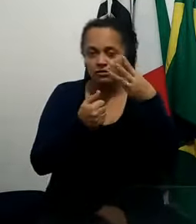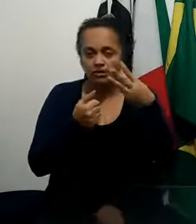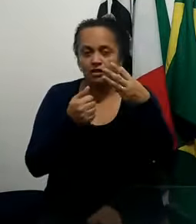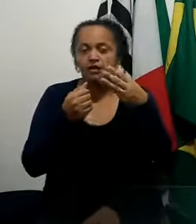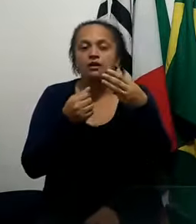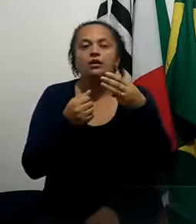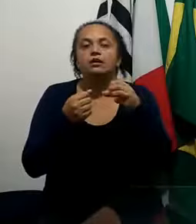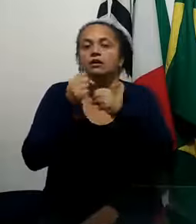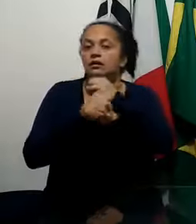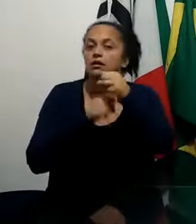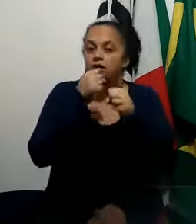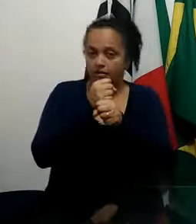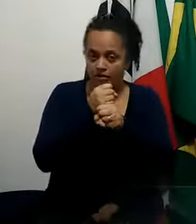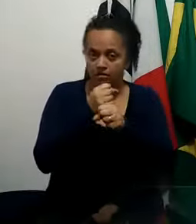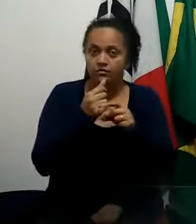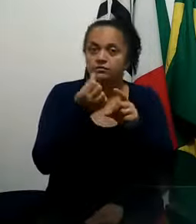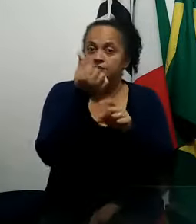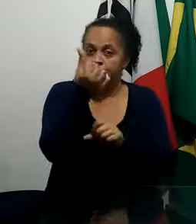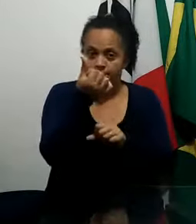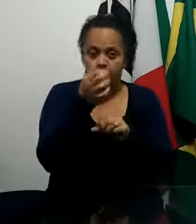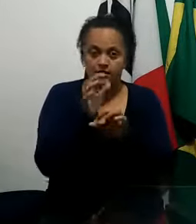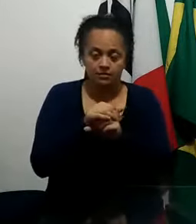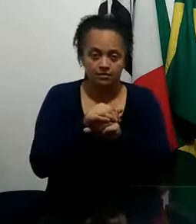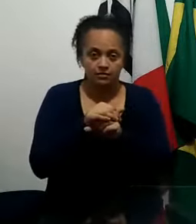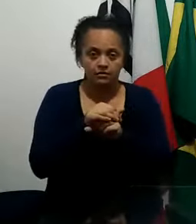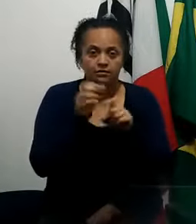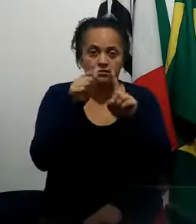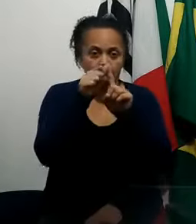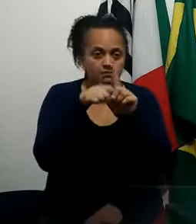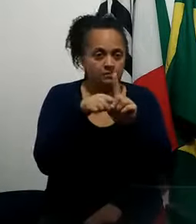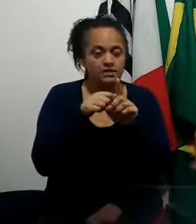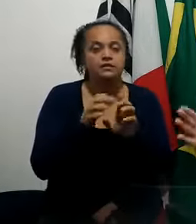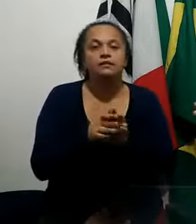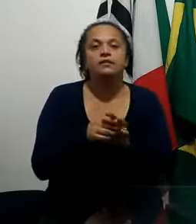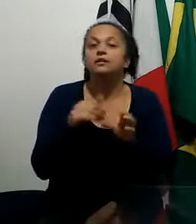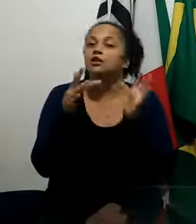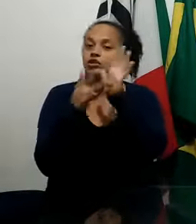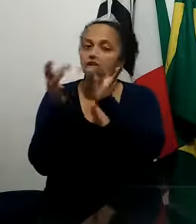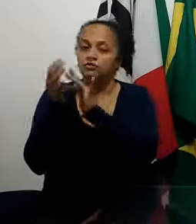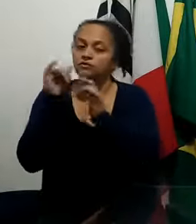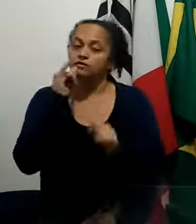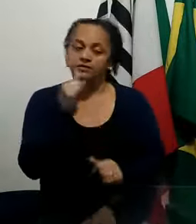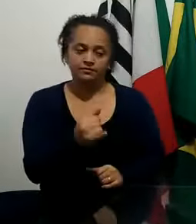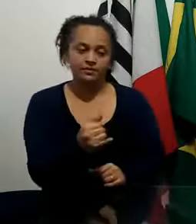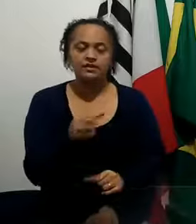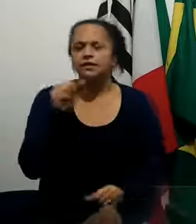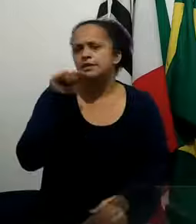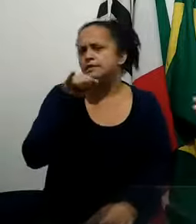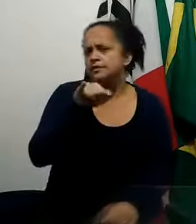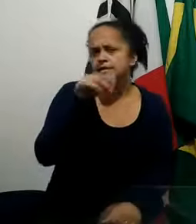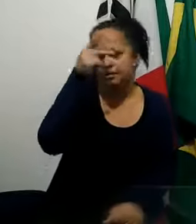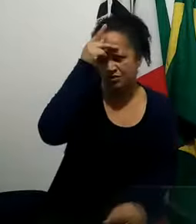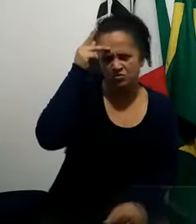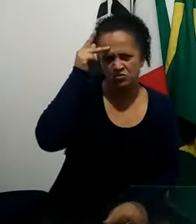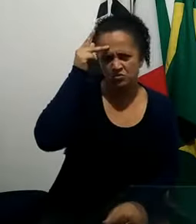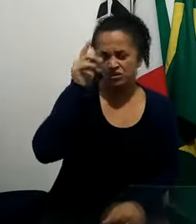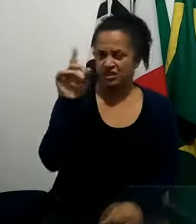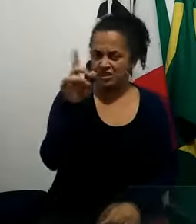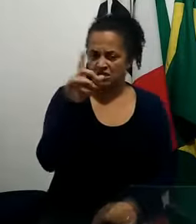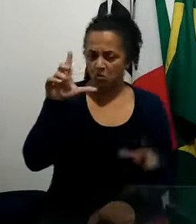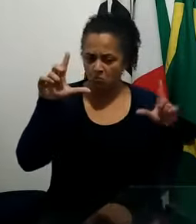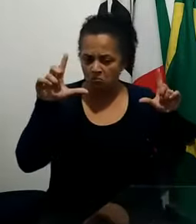mais os últimos 3 anos e meio. Ele disse: se esses dias não fossem abreviados, se não fossem